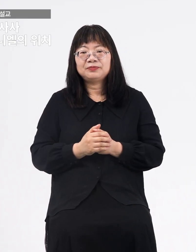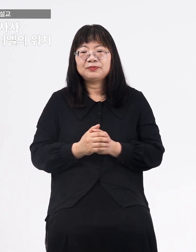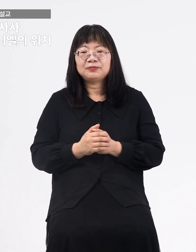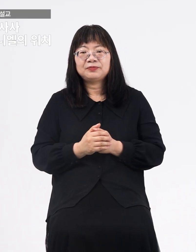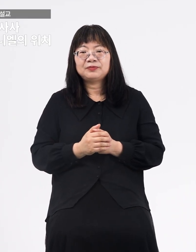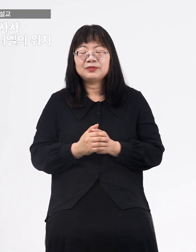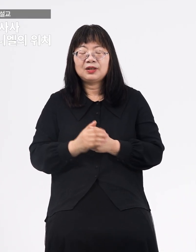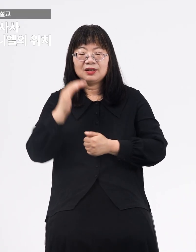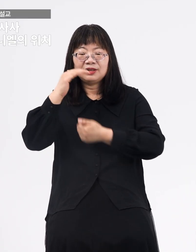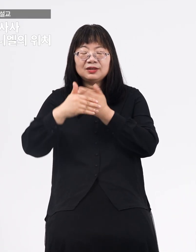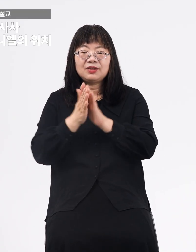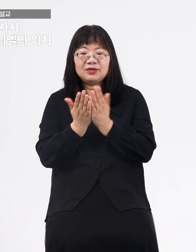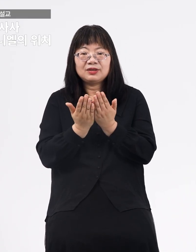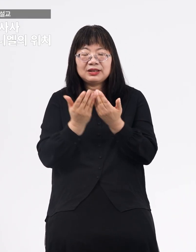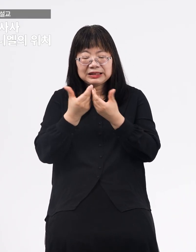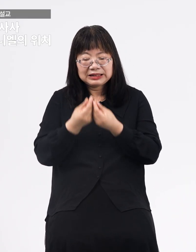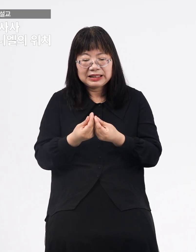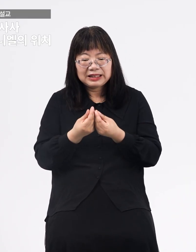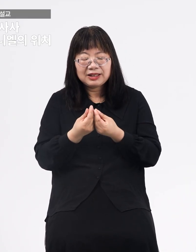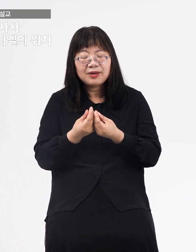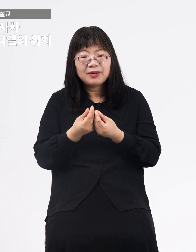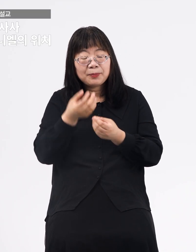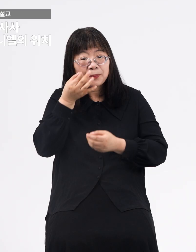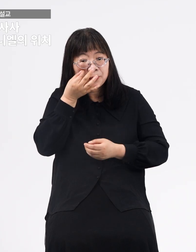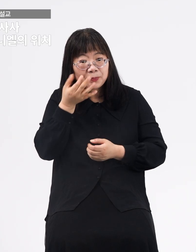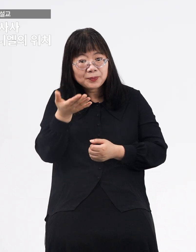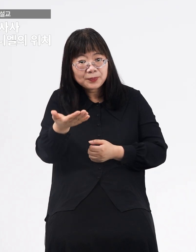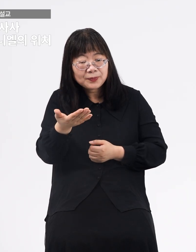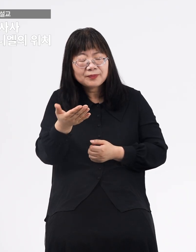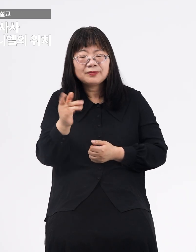예를, 성경의 예증을 하나 들게요.